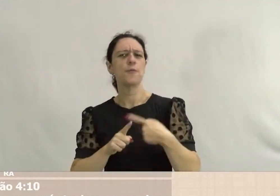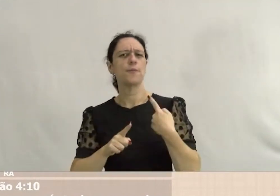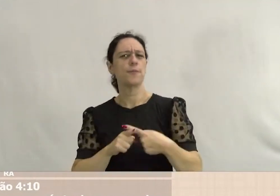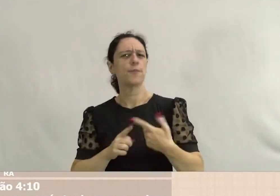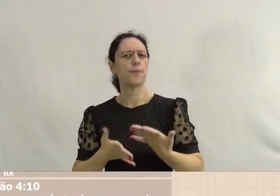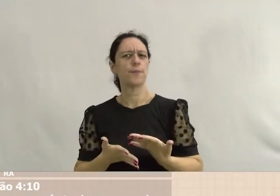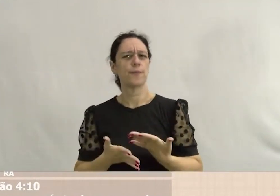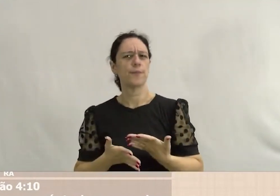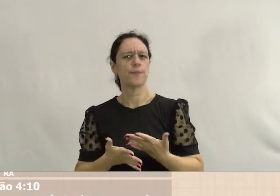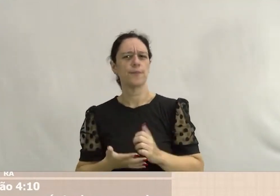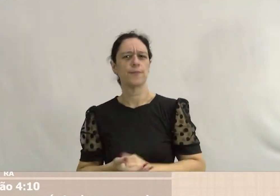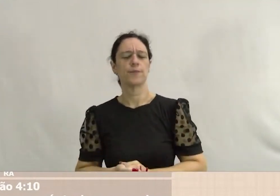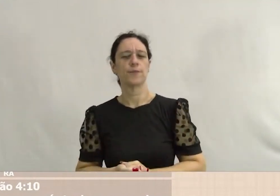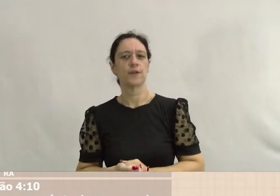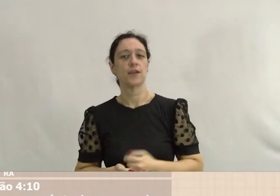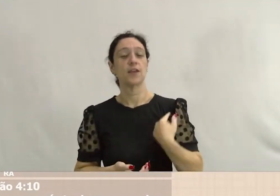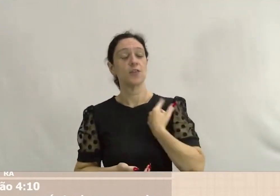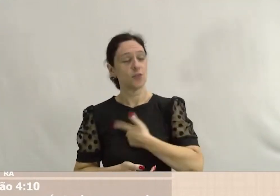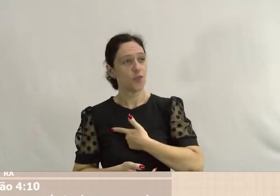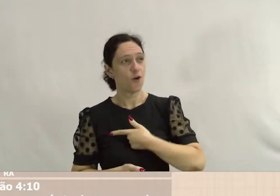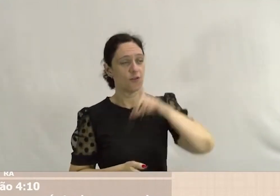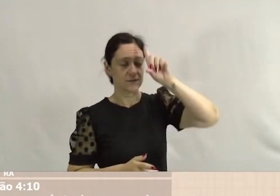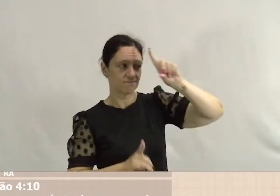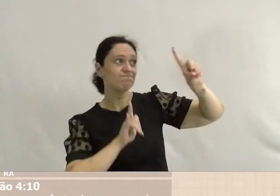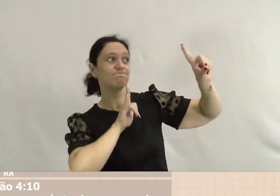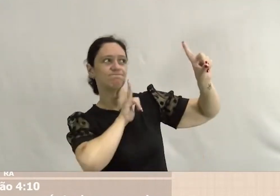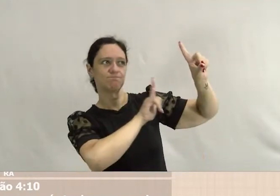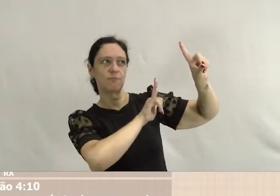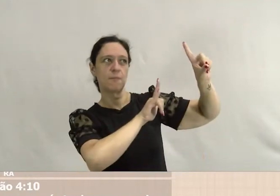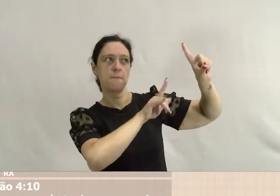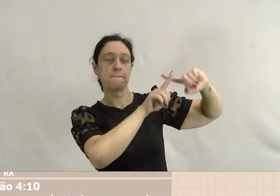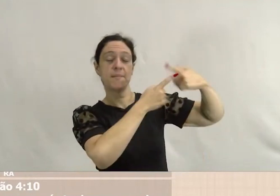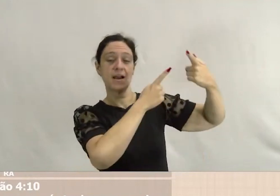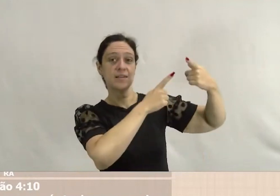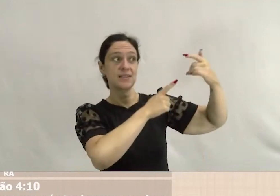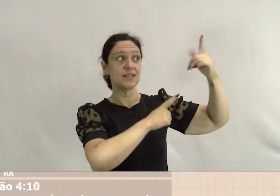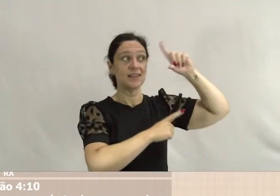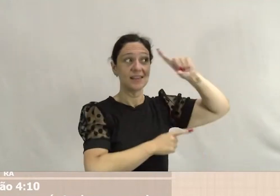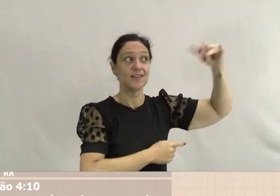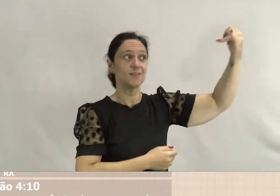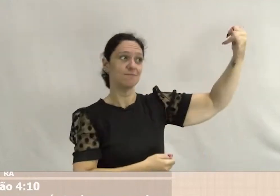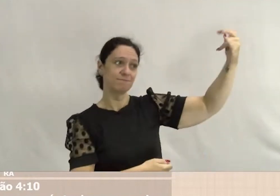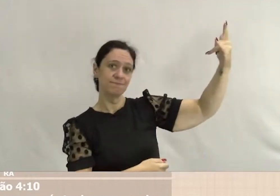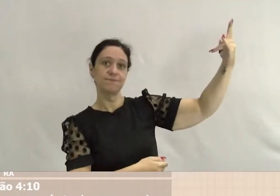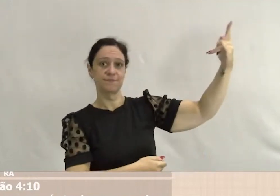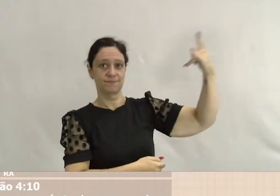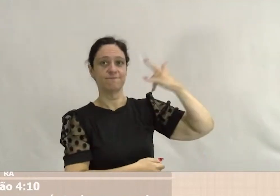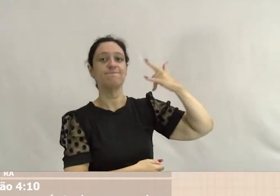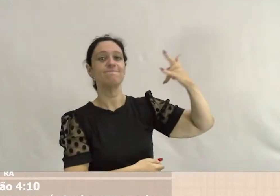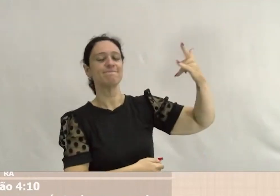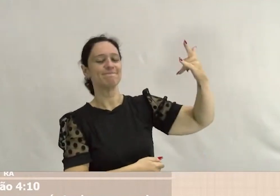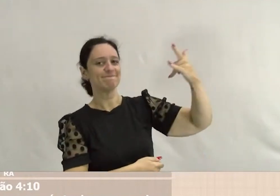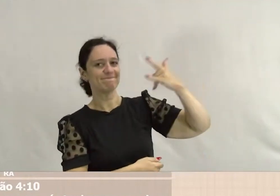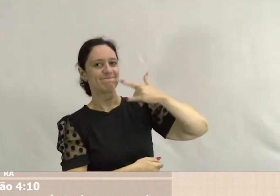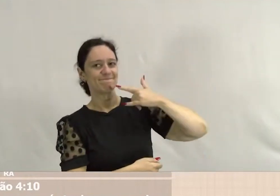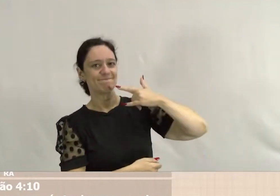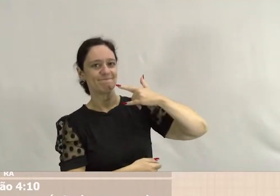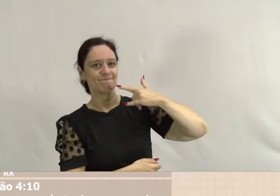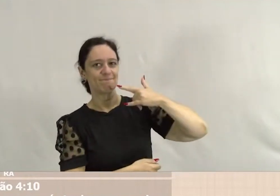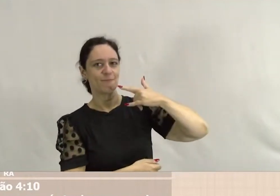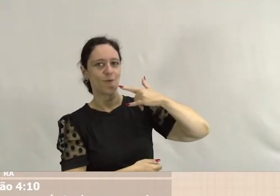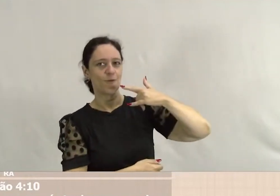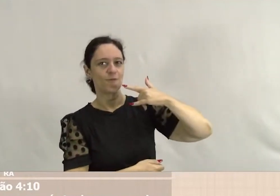amado a Deus, mas em que Ele nos amou e enviou o seu Filho como propiciação pelos nossos